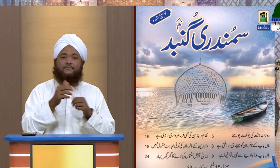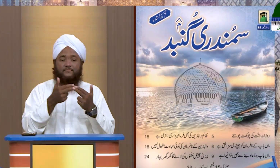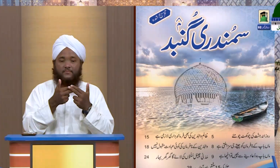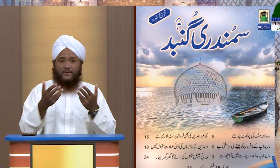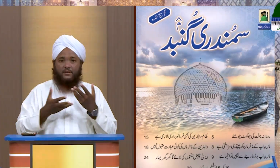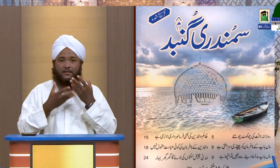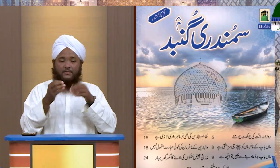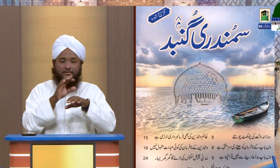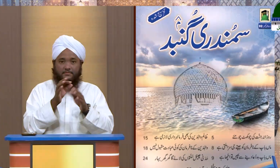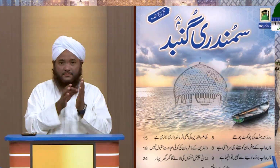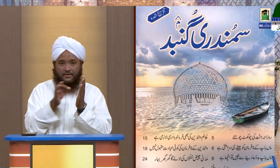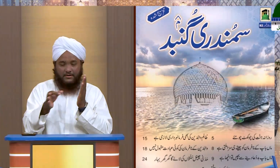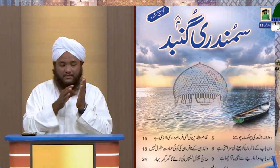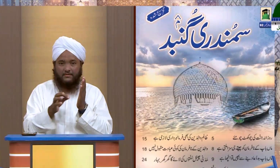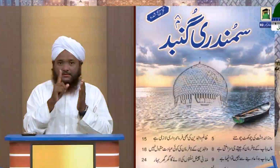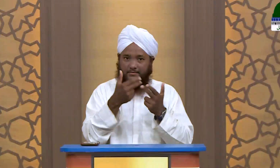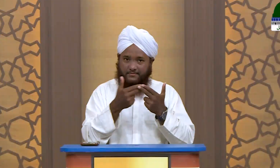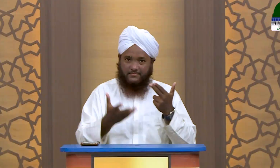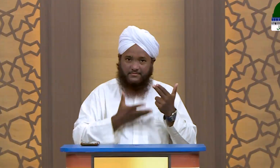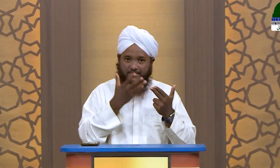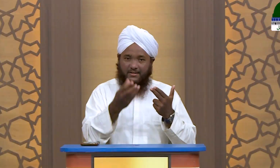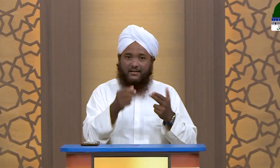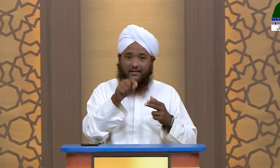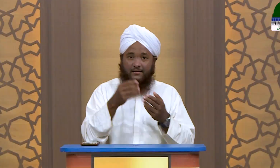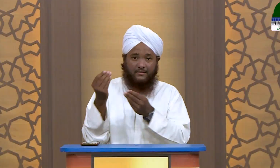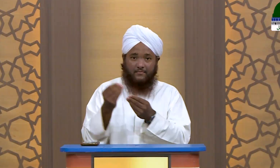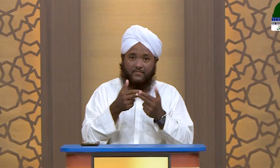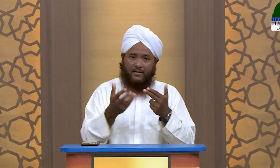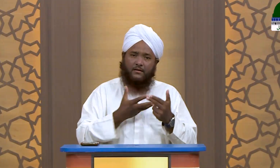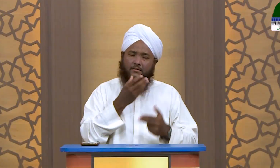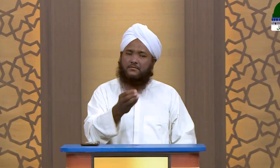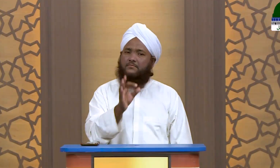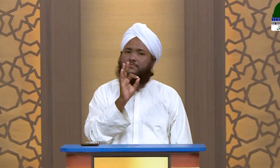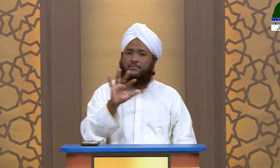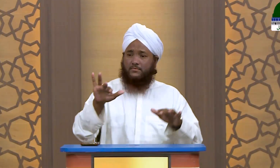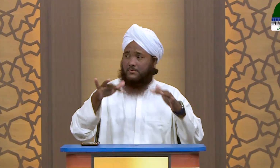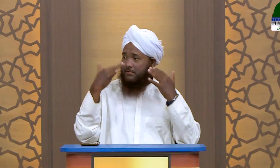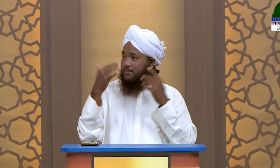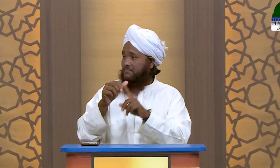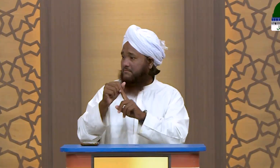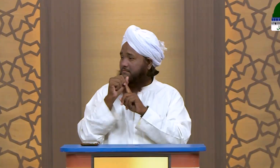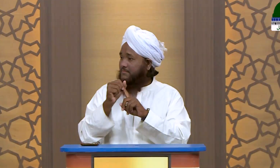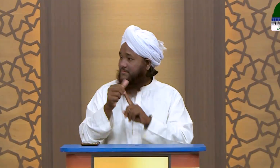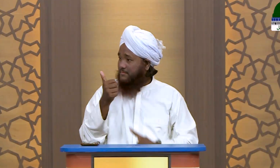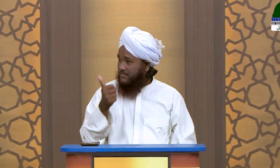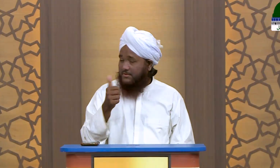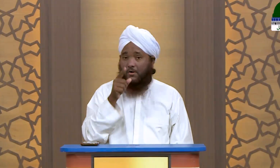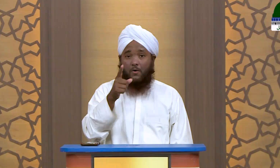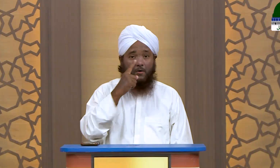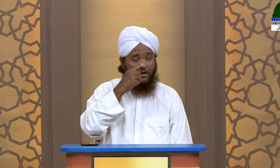پر ایک حکایت نقل فرمائی ہے۔ آئیے اس حکایت کو انتہائی توجہ سے سنیے اور ماں کی دعائیں لینے